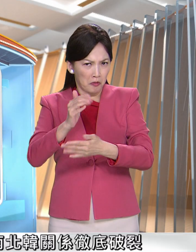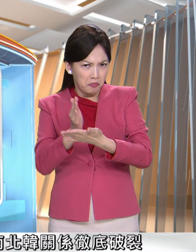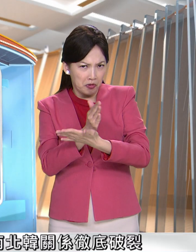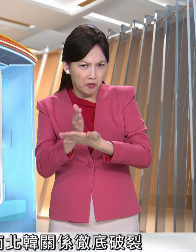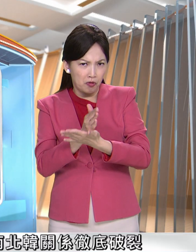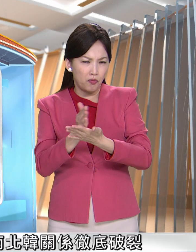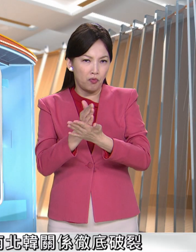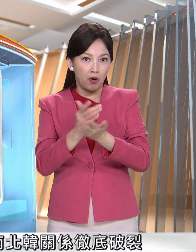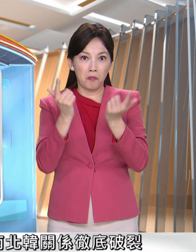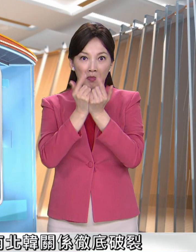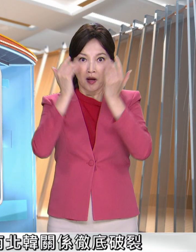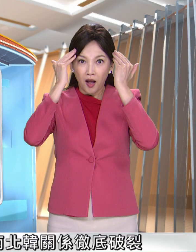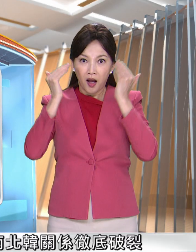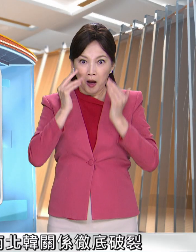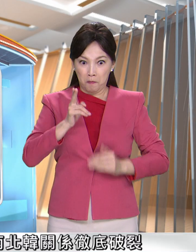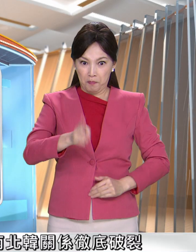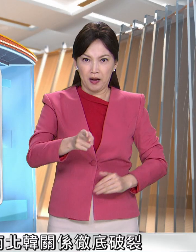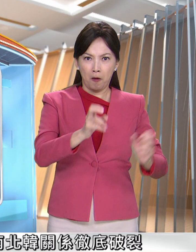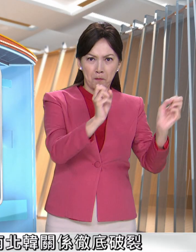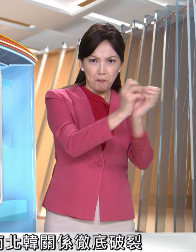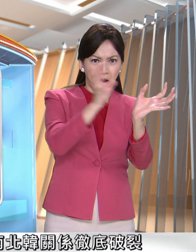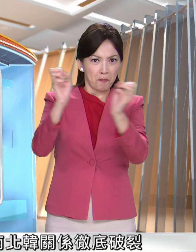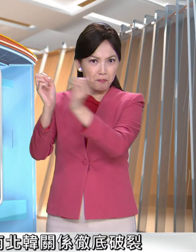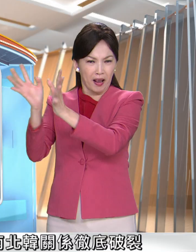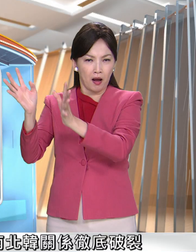北韩关系彻底破裂。